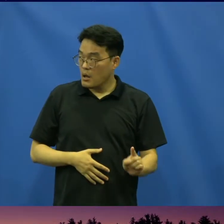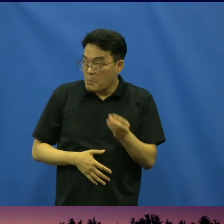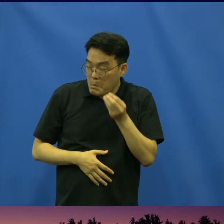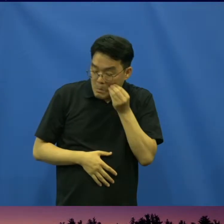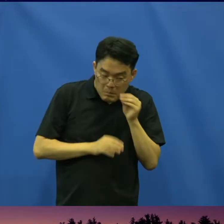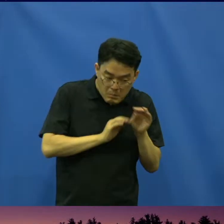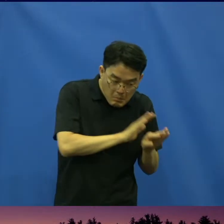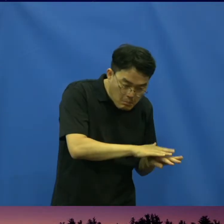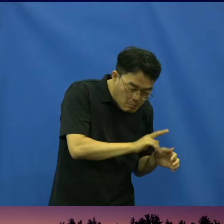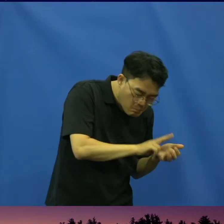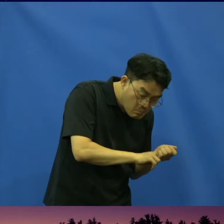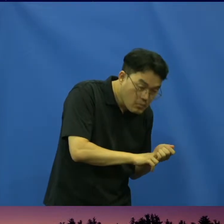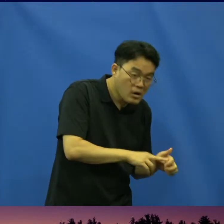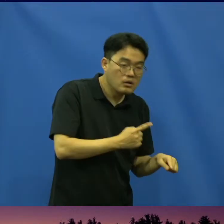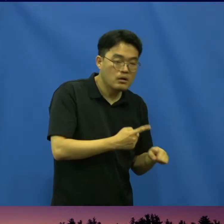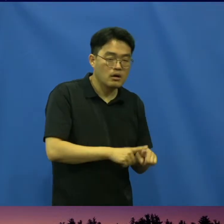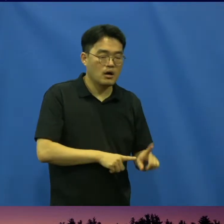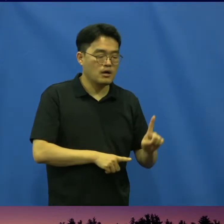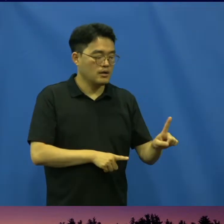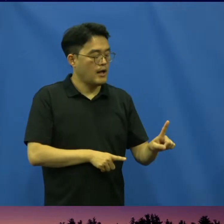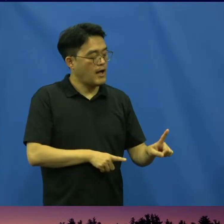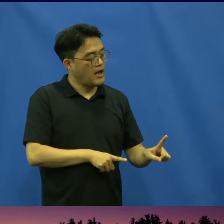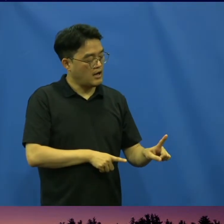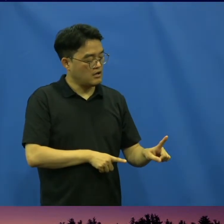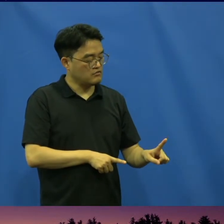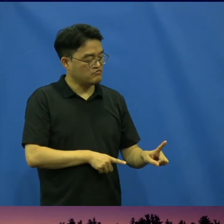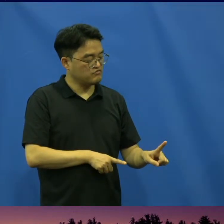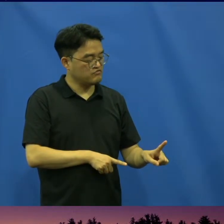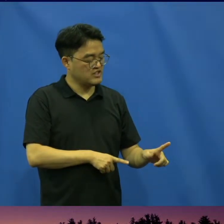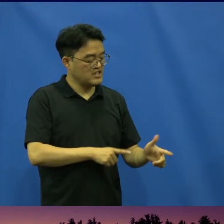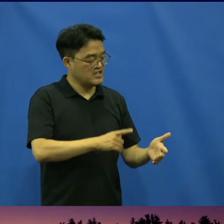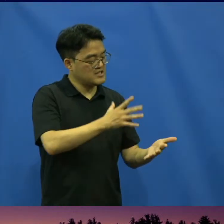은혜를, 깨달음을, 이 지성을.